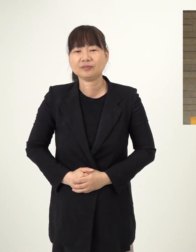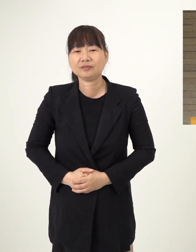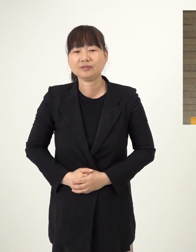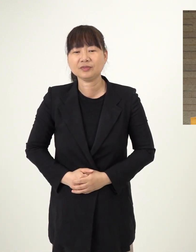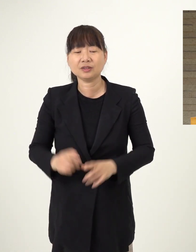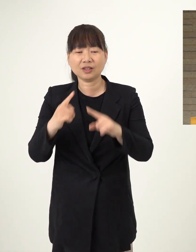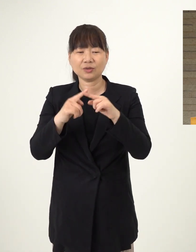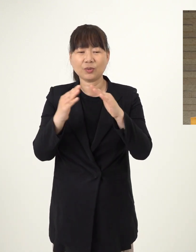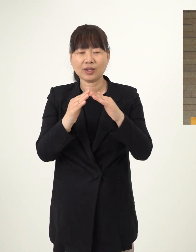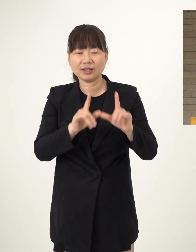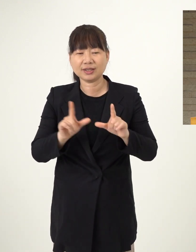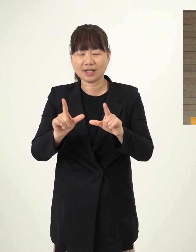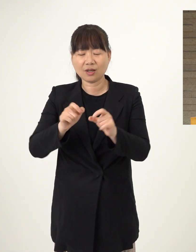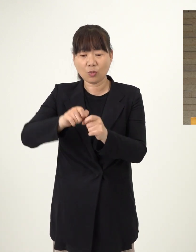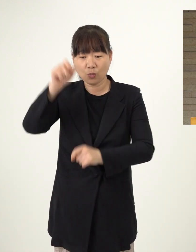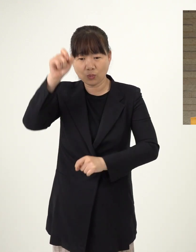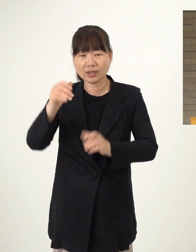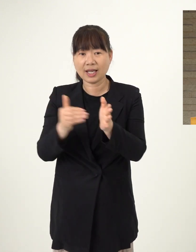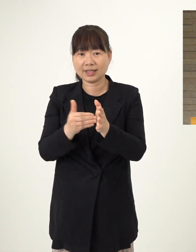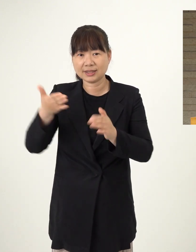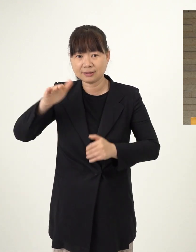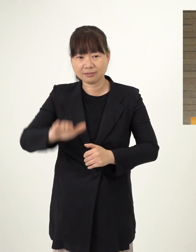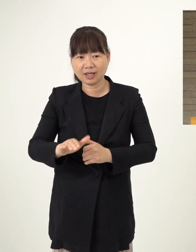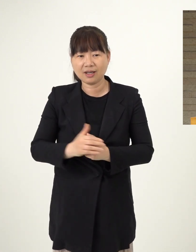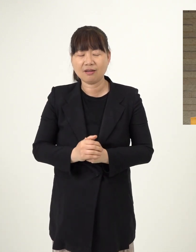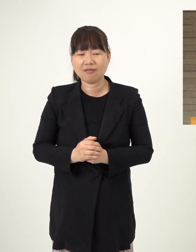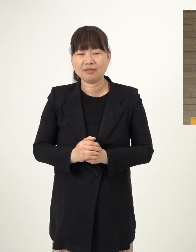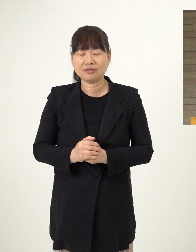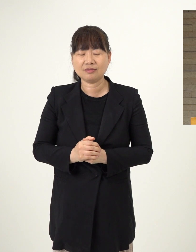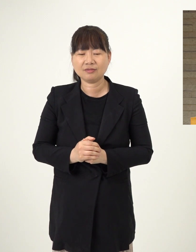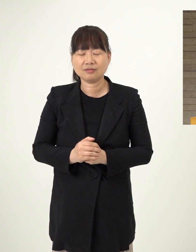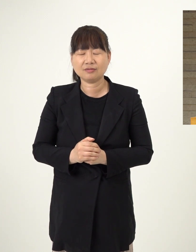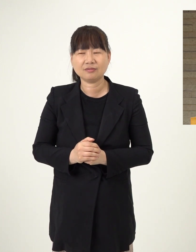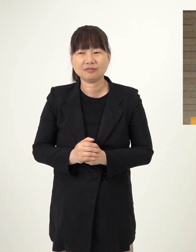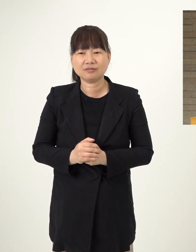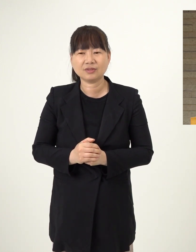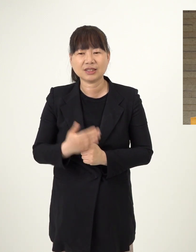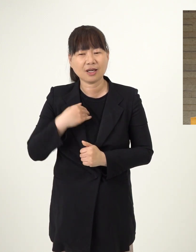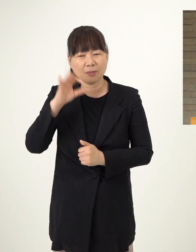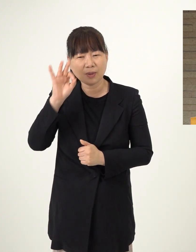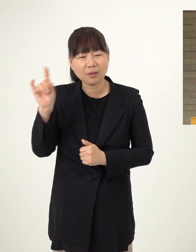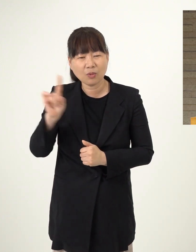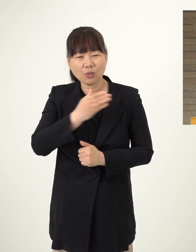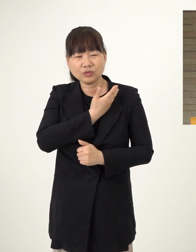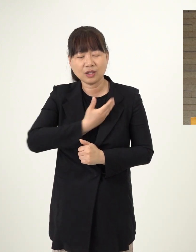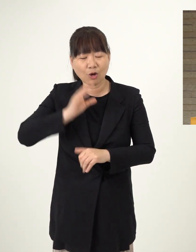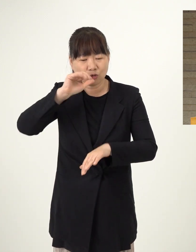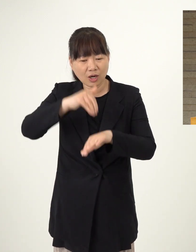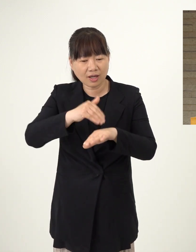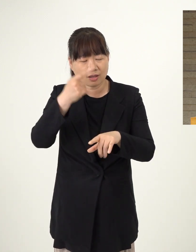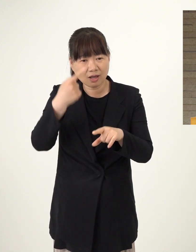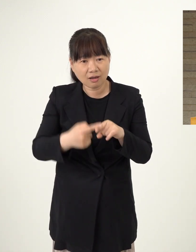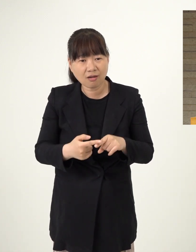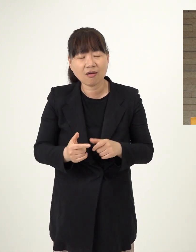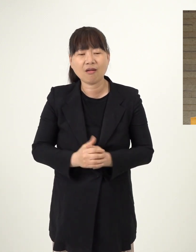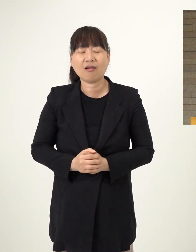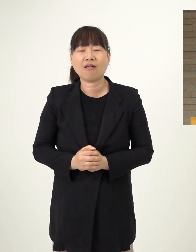아무리 교회 생활을 수십 년 해도 저는 그런 분 봤어요. 제자 훈련하다가